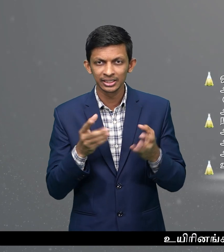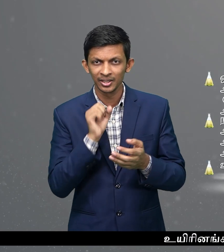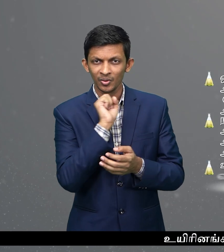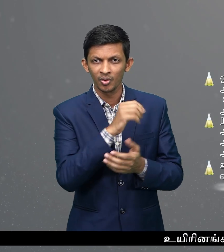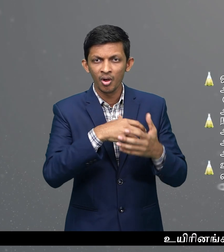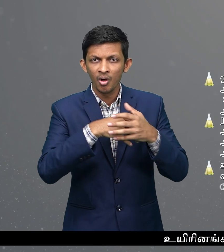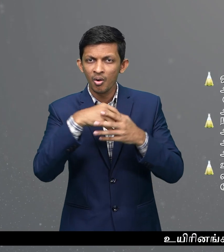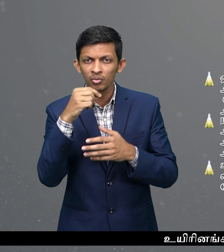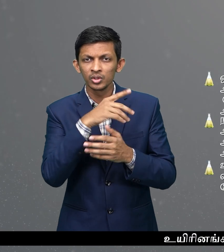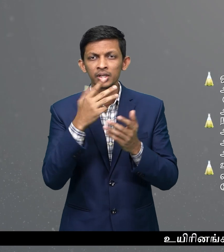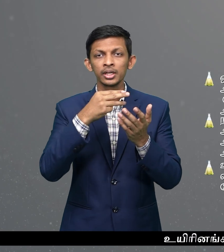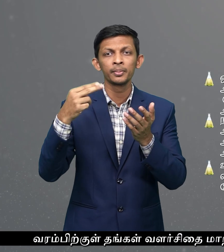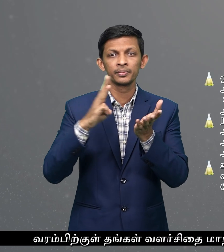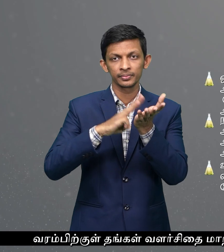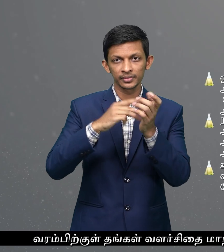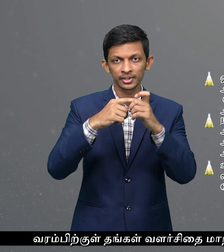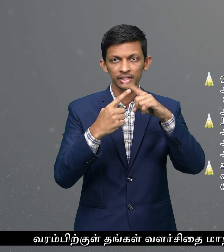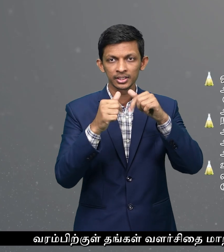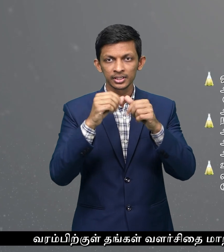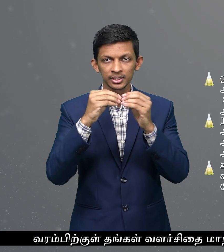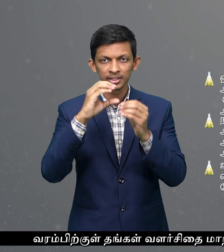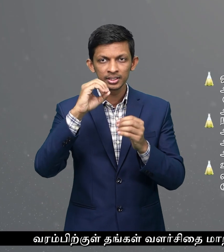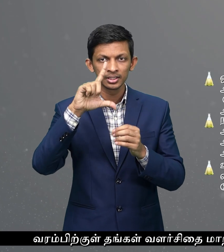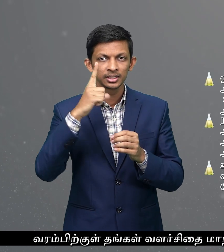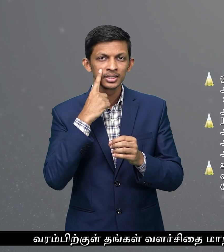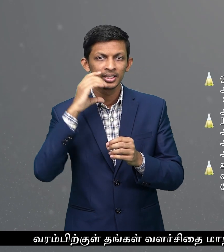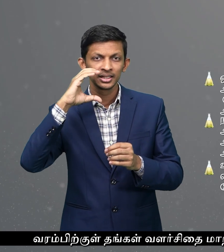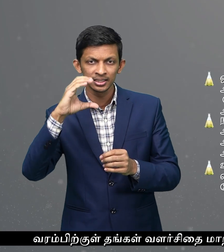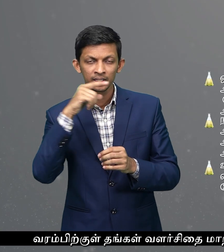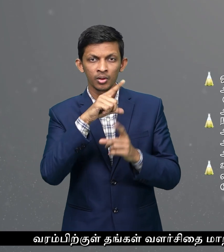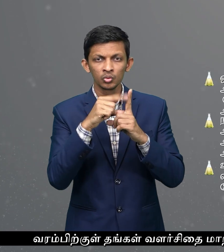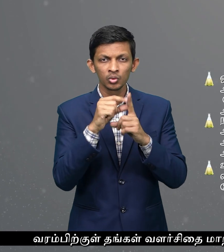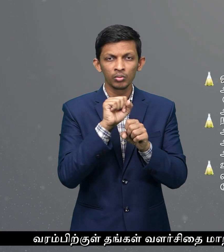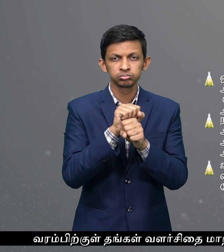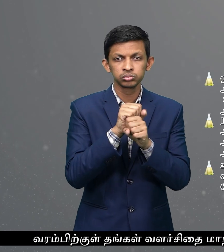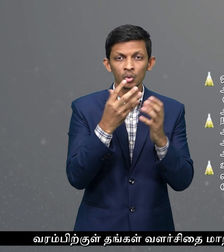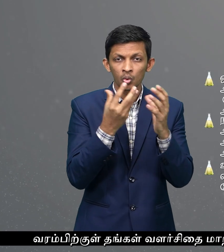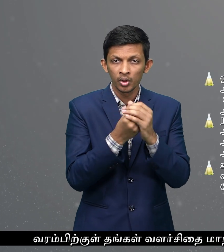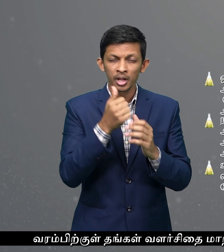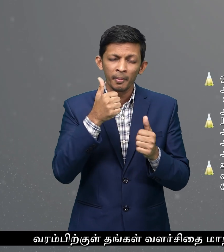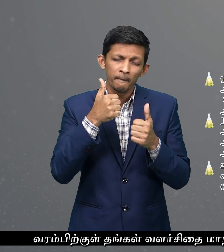உயிரினங்கள் ஒரு உகந்த pH வரம்பிற்குள் தங்கள் வளர்சிதை மாற்ற நடவடிக்கைகளை மேற்கொள்கின்றன.